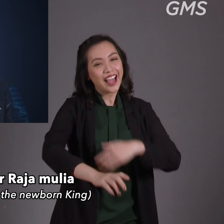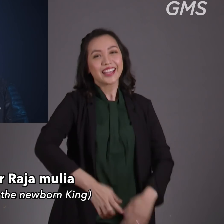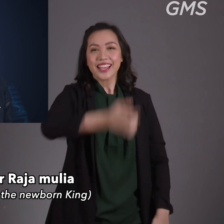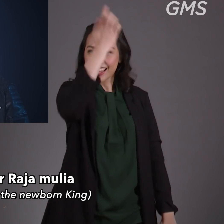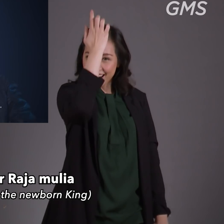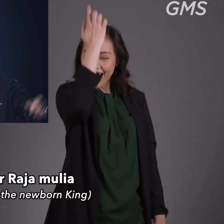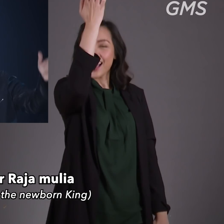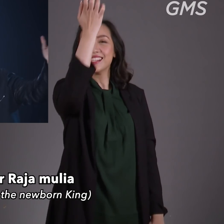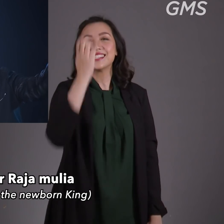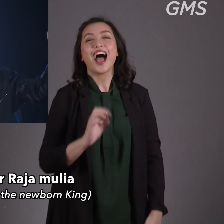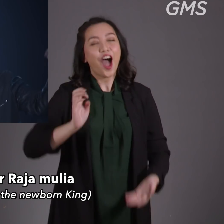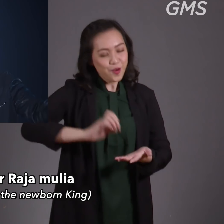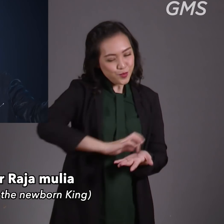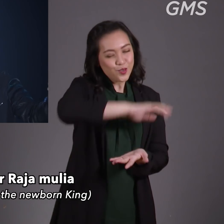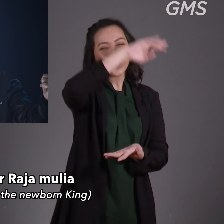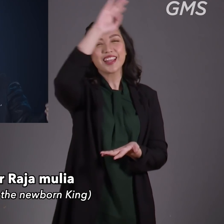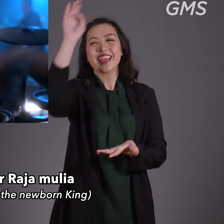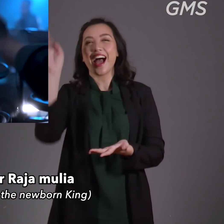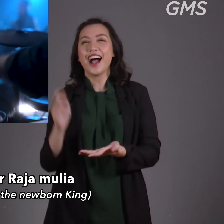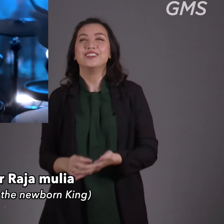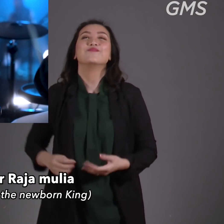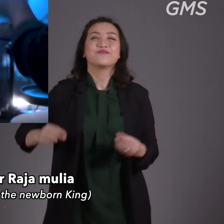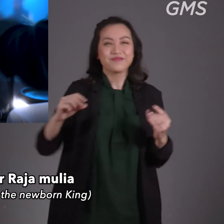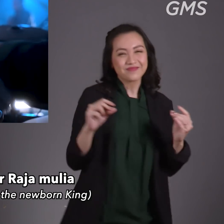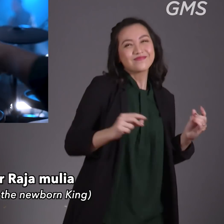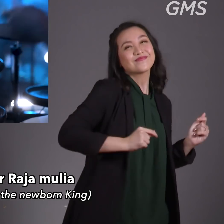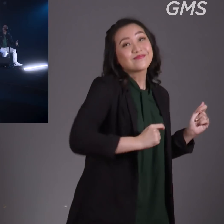lahir Raja mulia,